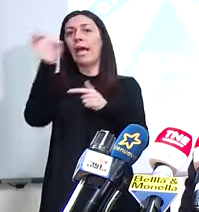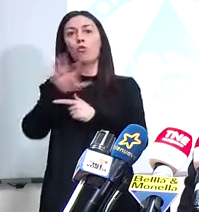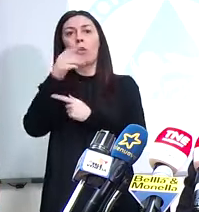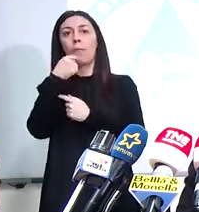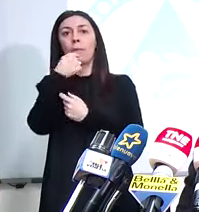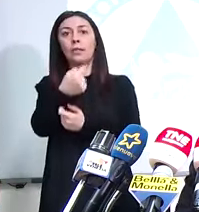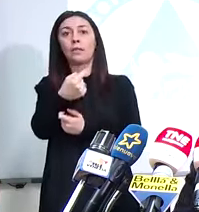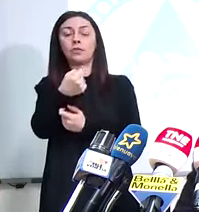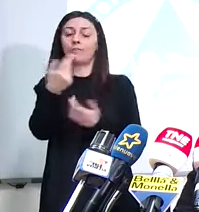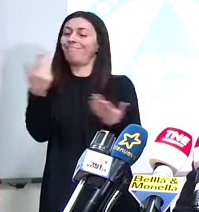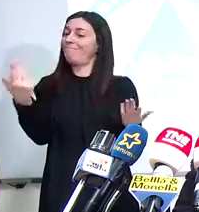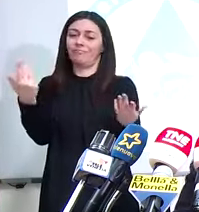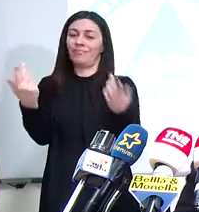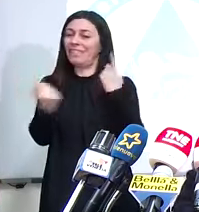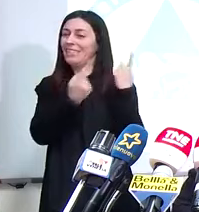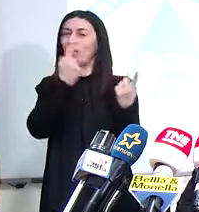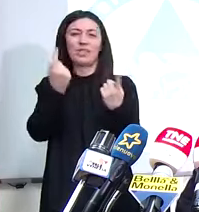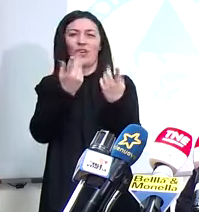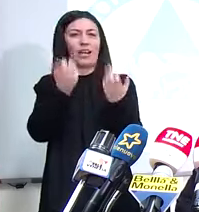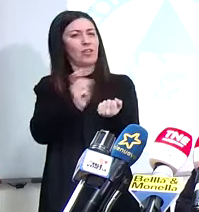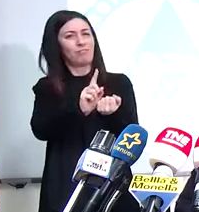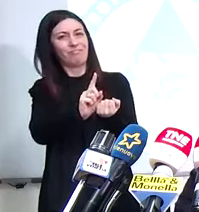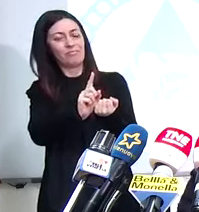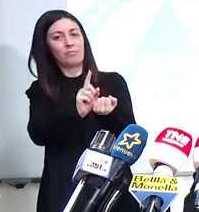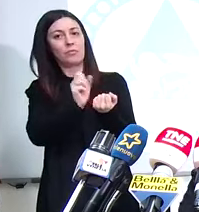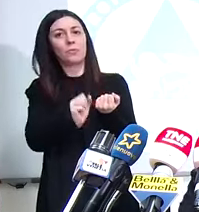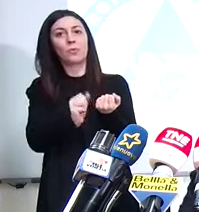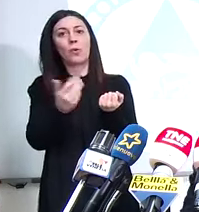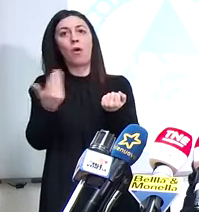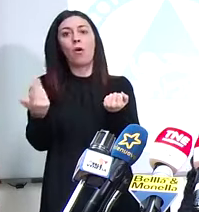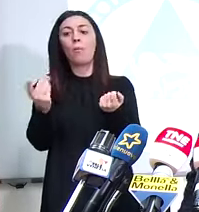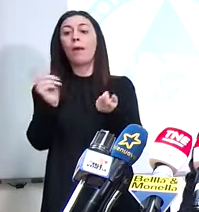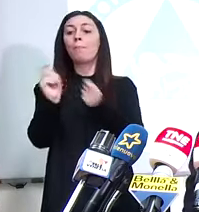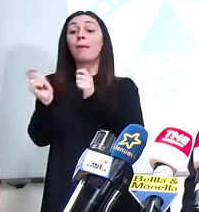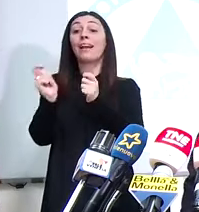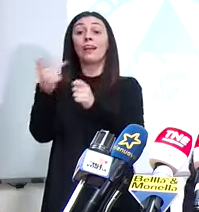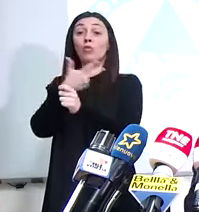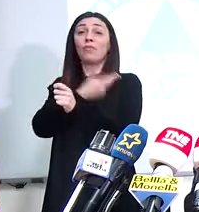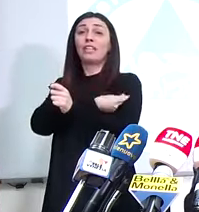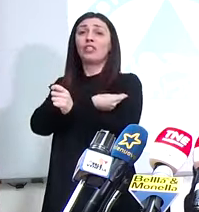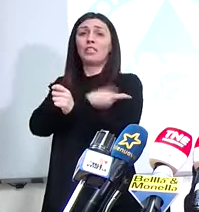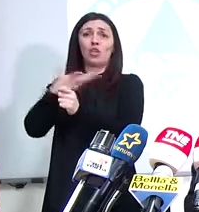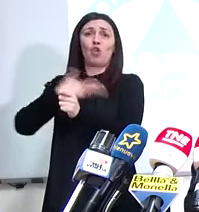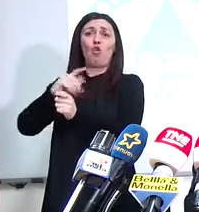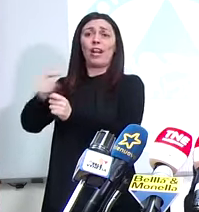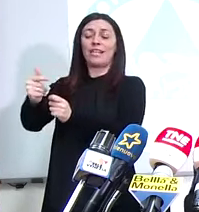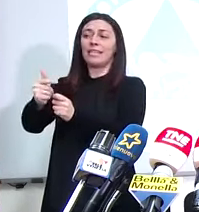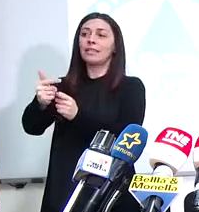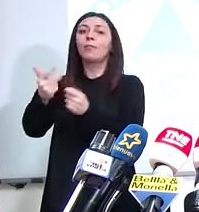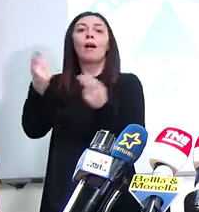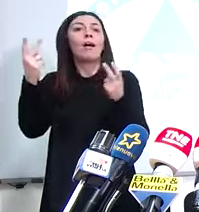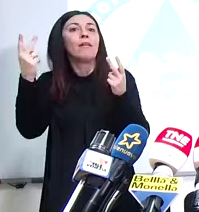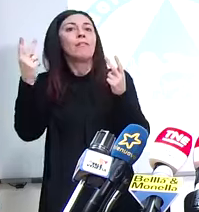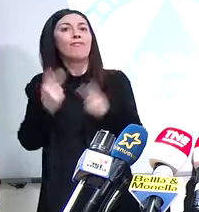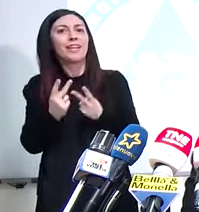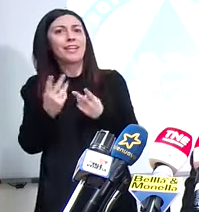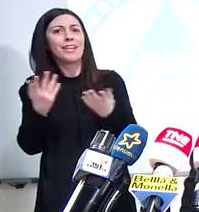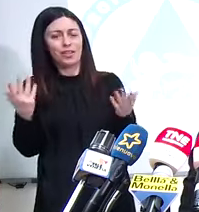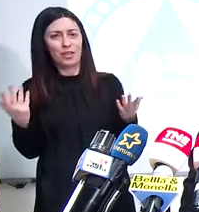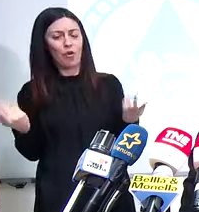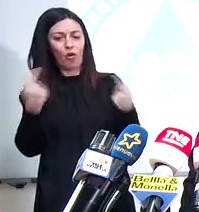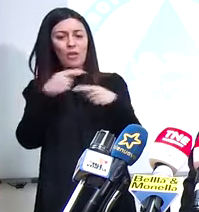castronerie perché non è possibile che ci sia un un mercato della cina verità che indirettamente quel comunicato fatto più che avesse di quello che